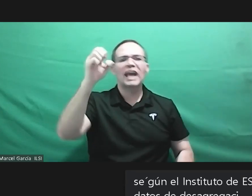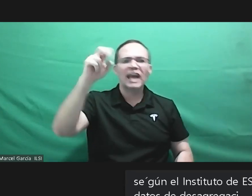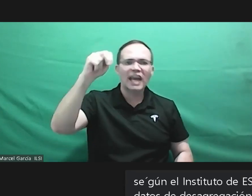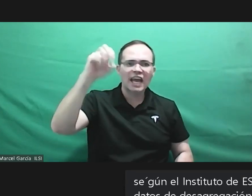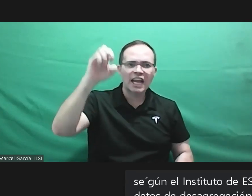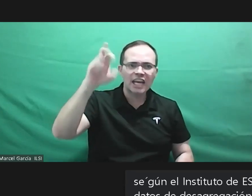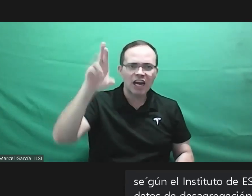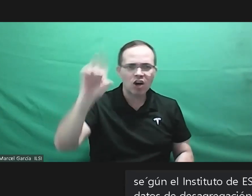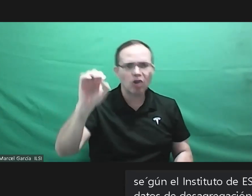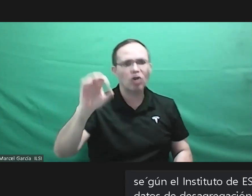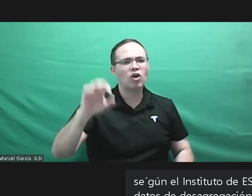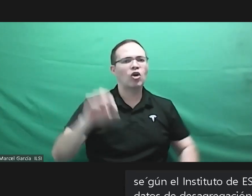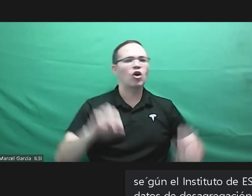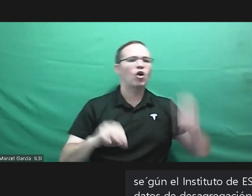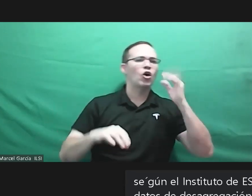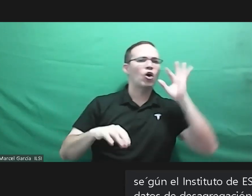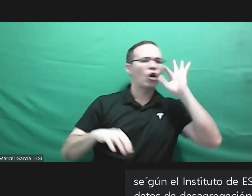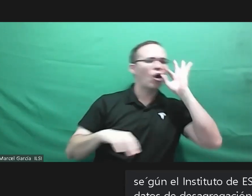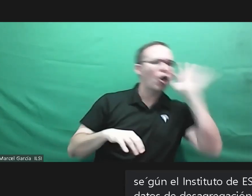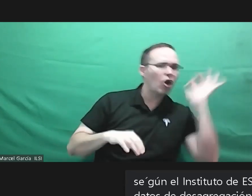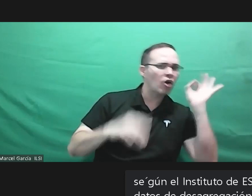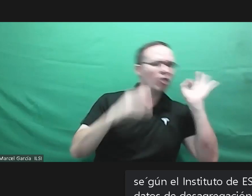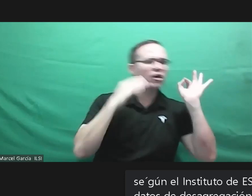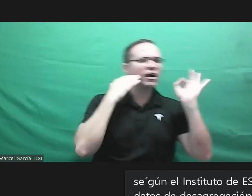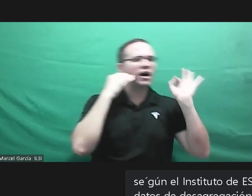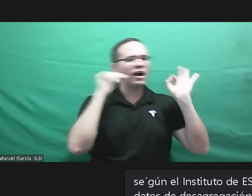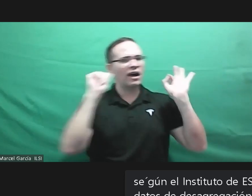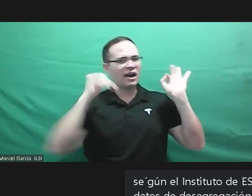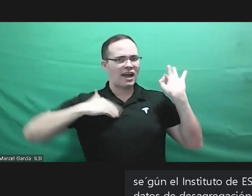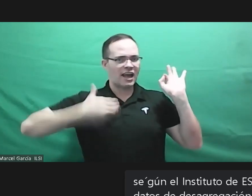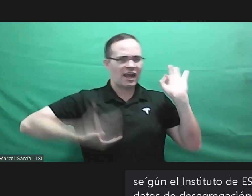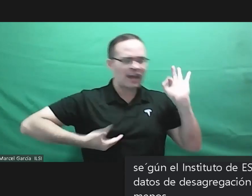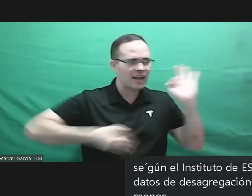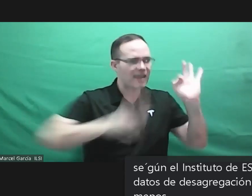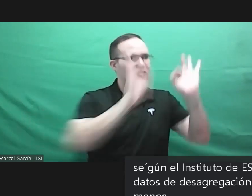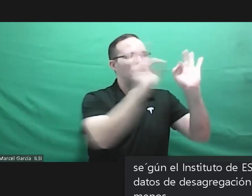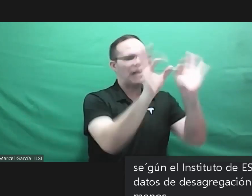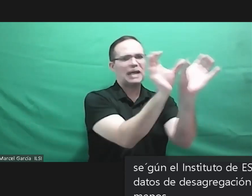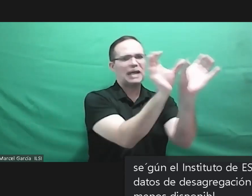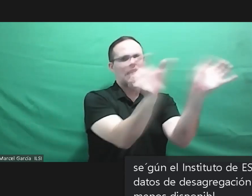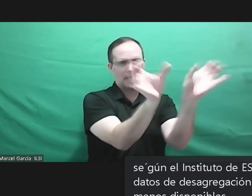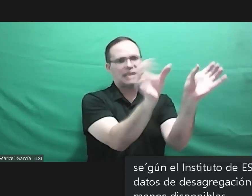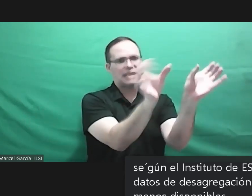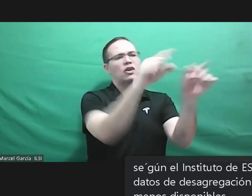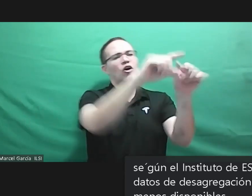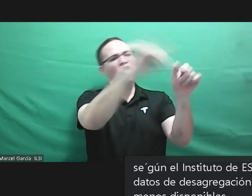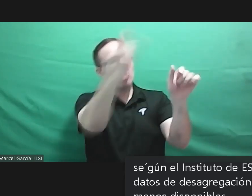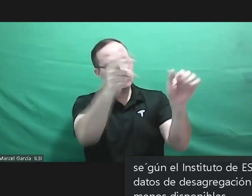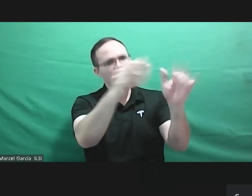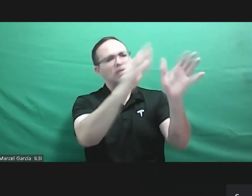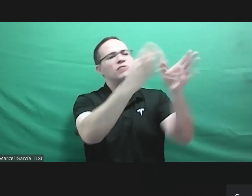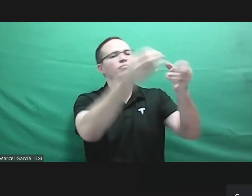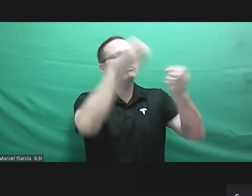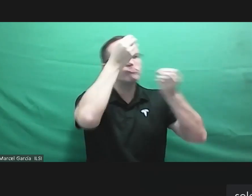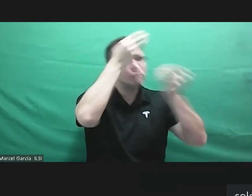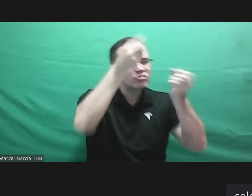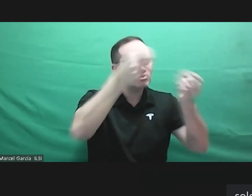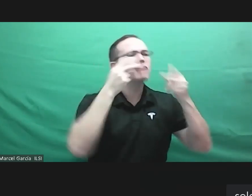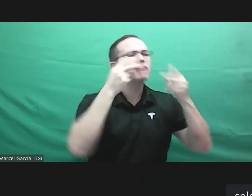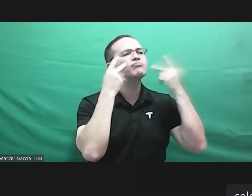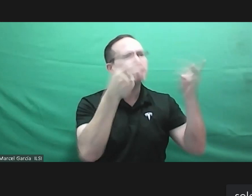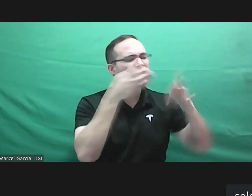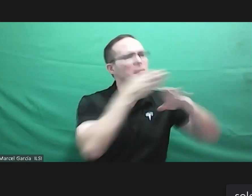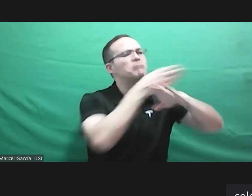más disponibles, pero en la discapacidad es el menos disponible porque solamente el 11% de los países de América